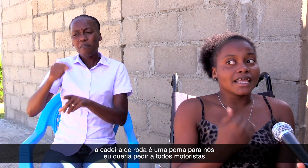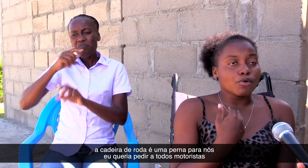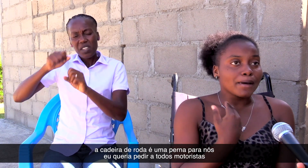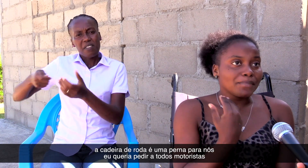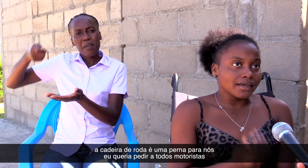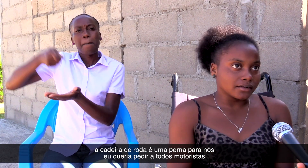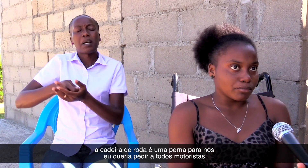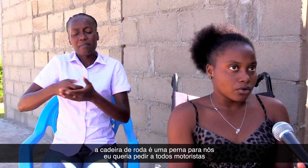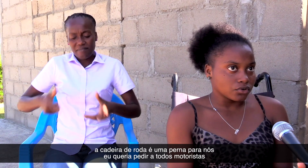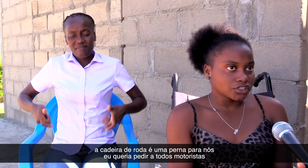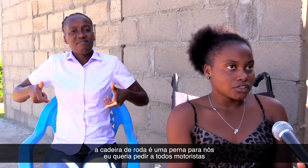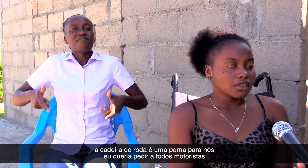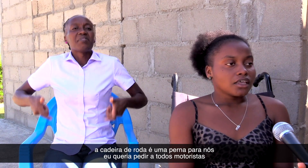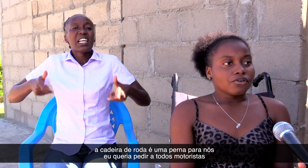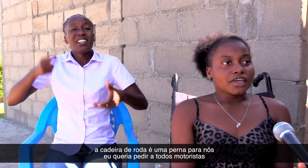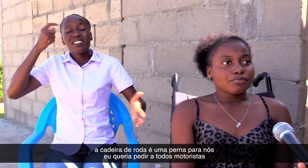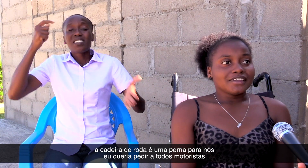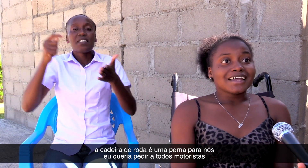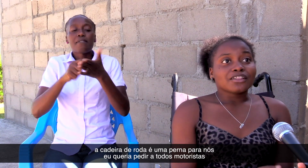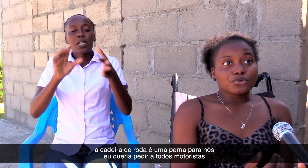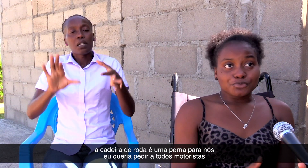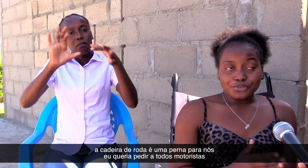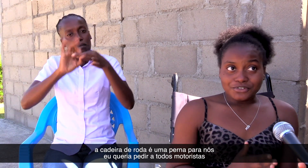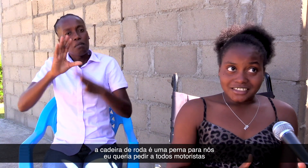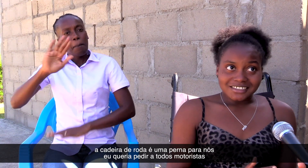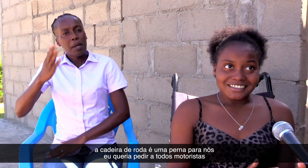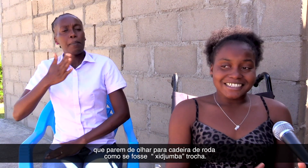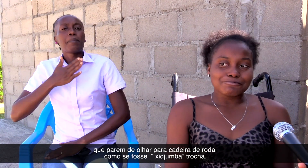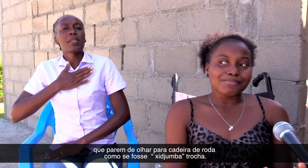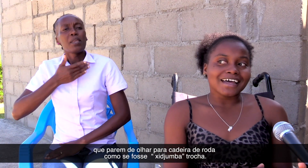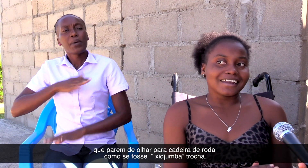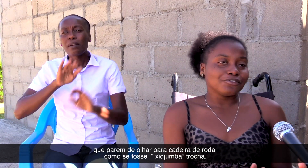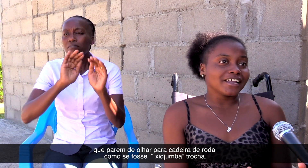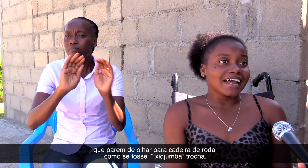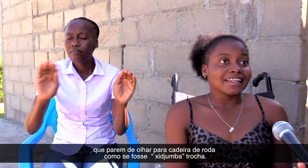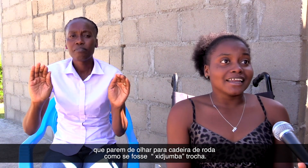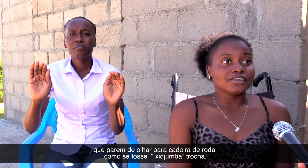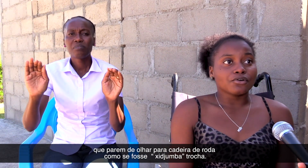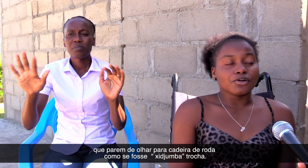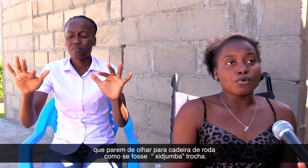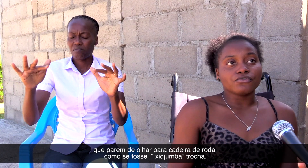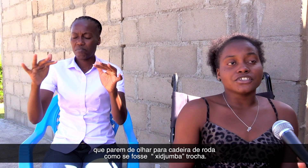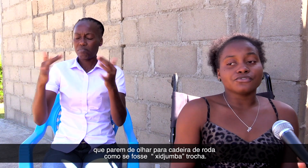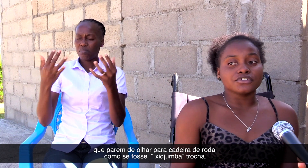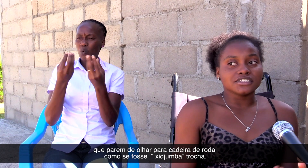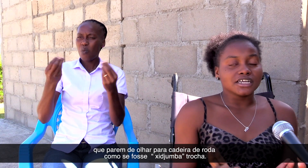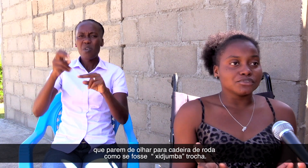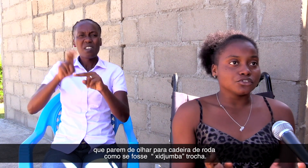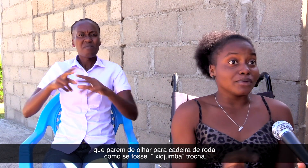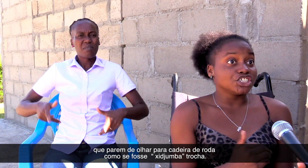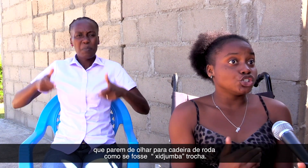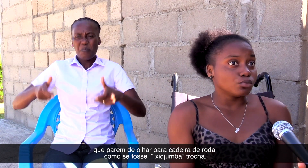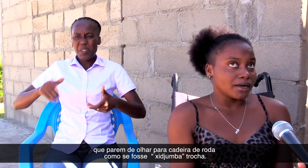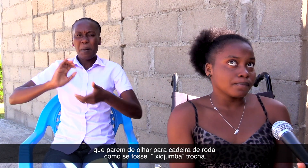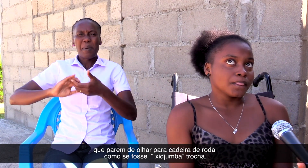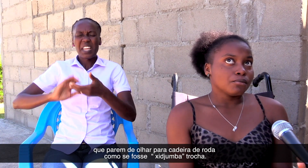de roda é uma perna para nós. Eu quero pedir a todos os motoristas que parem de olhar a cadeira de roda como fosse, digamos assim,